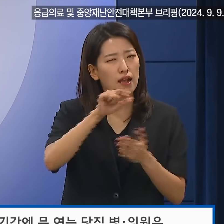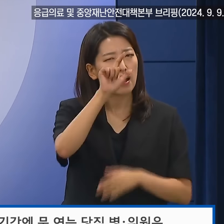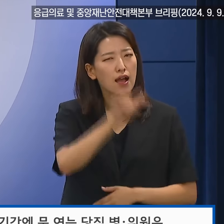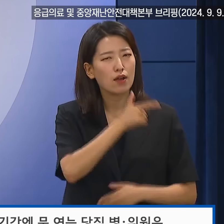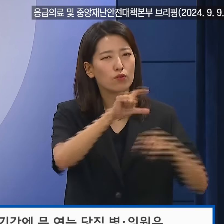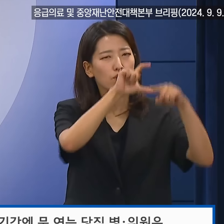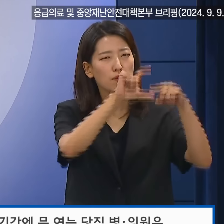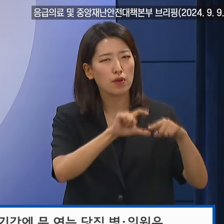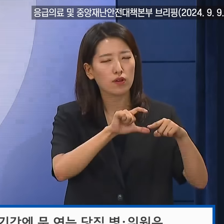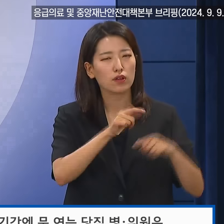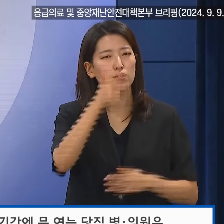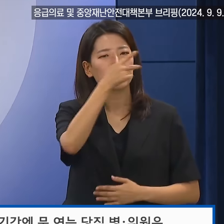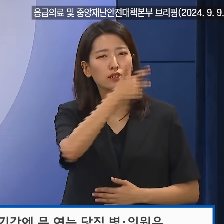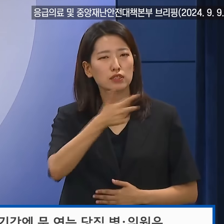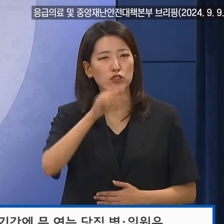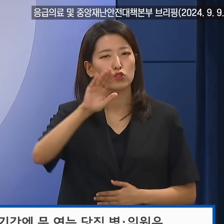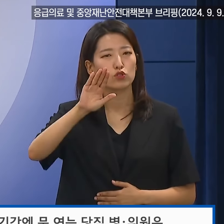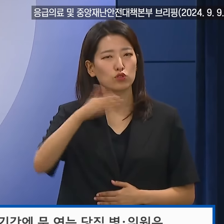일평균